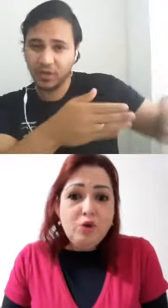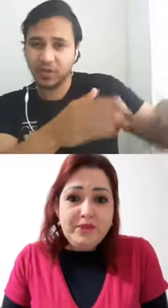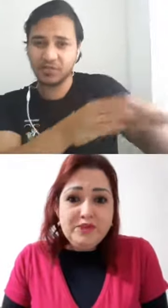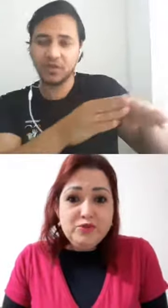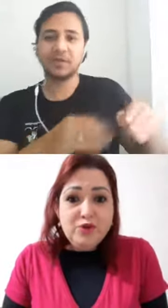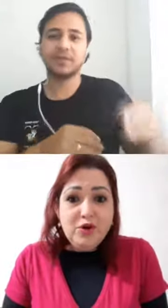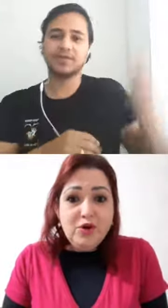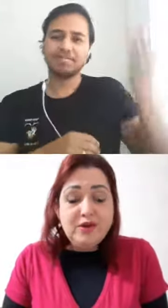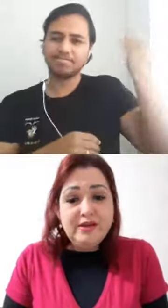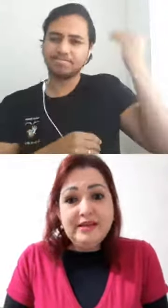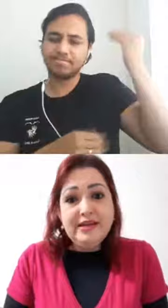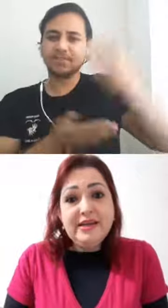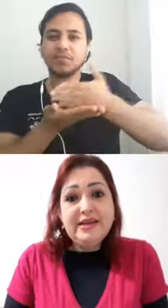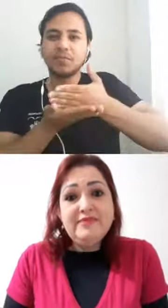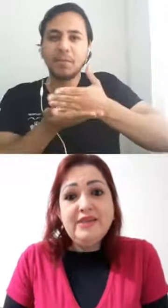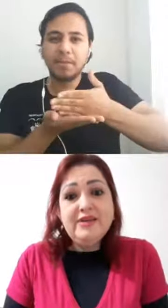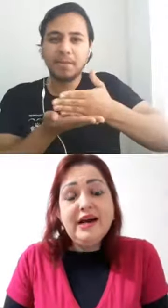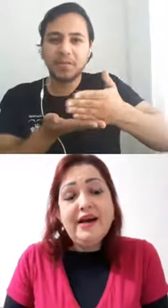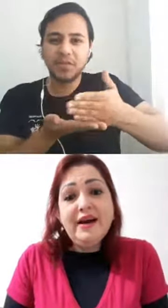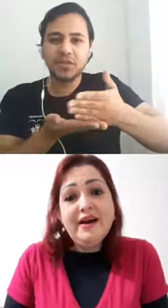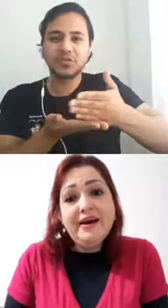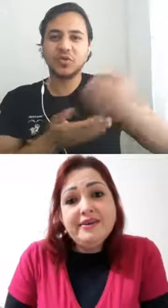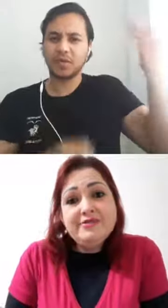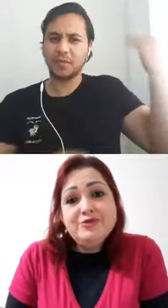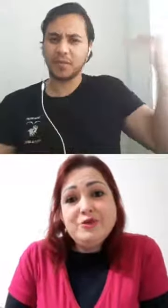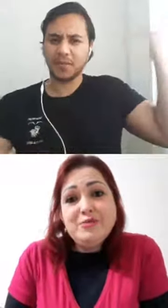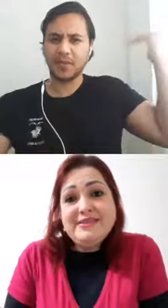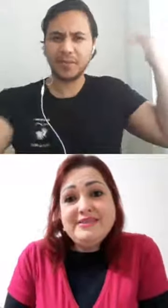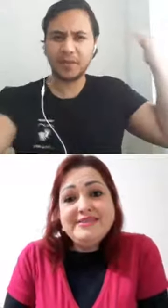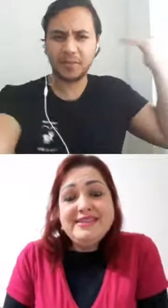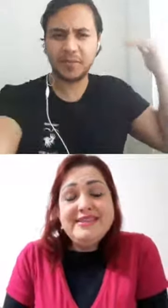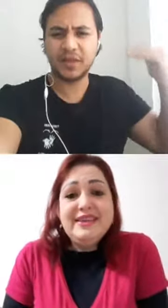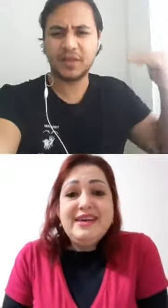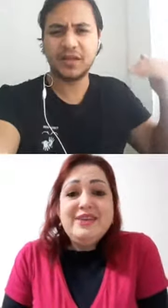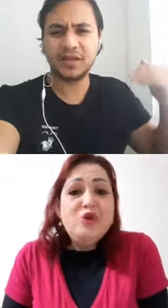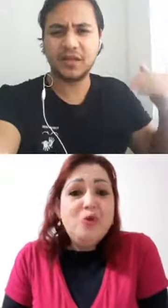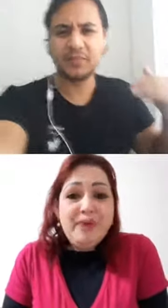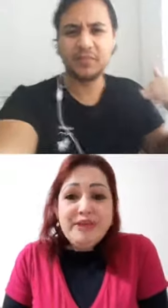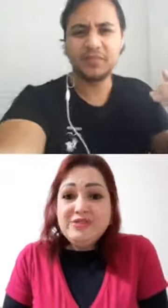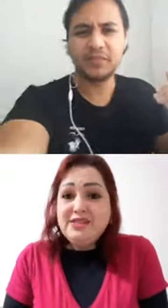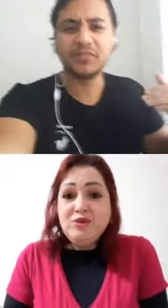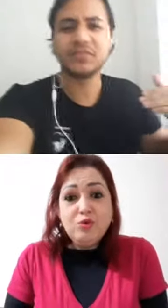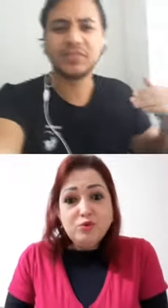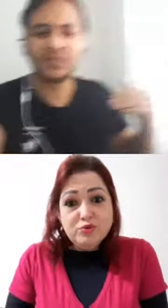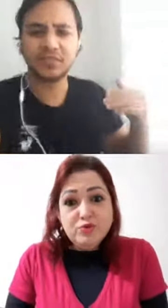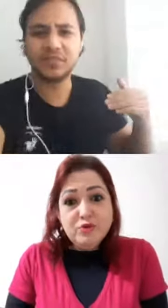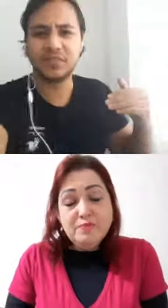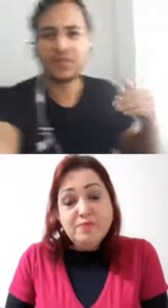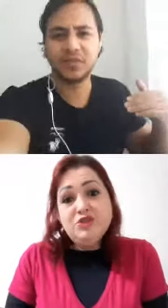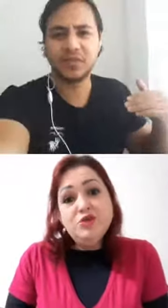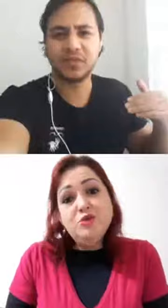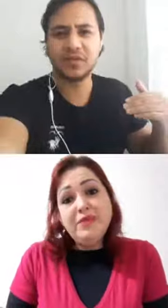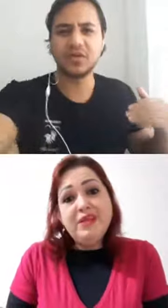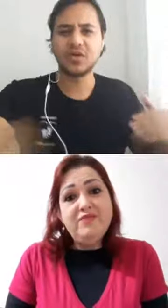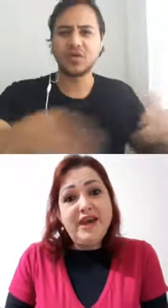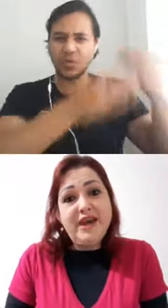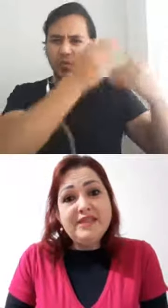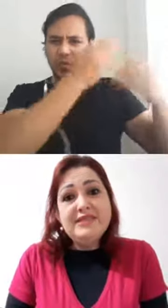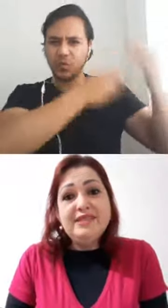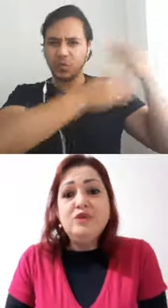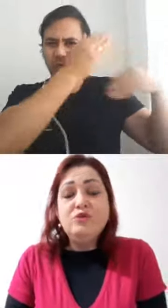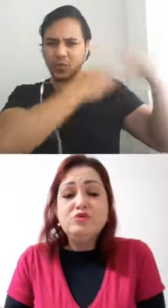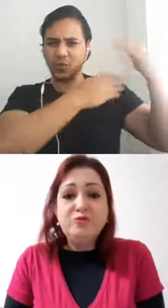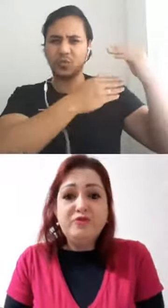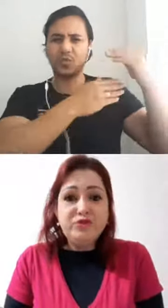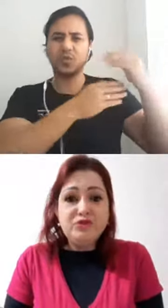quando começou, né, ela veio lá do comecinho assim. Dom Pedro II pediu para que